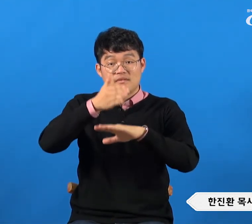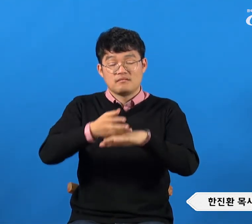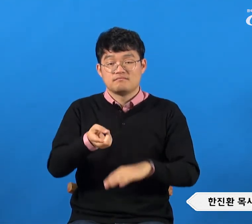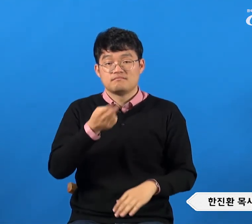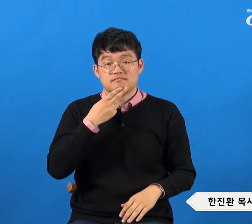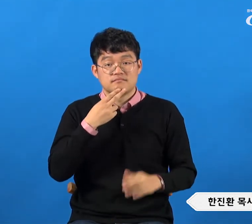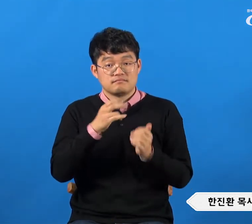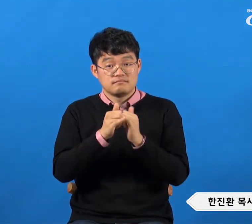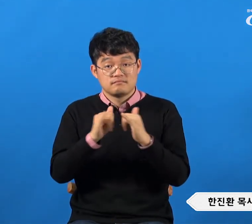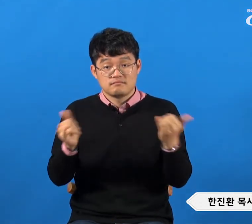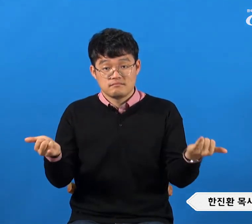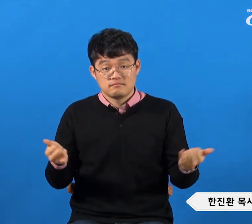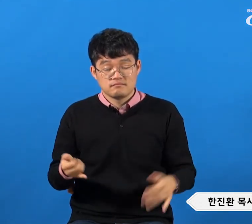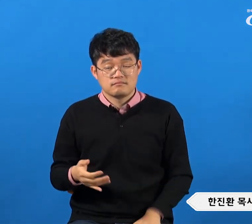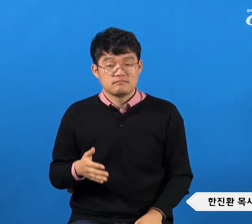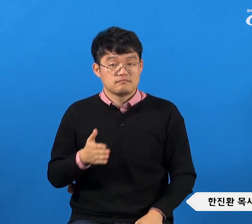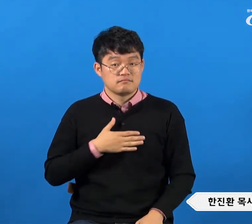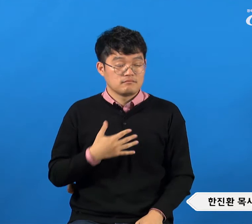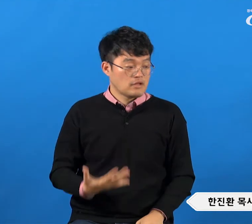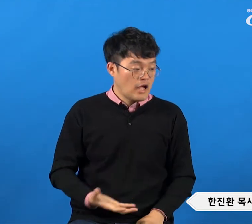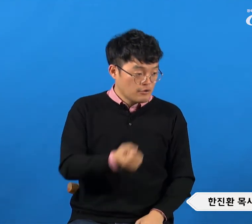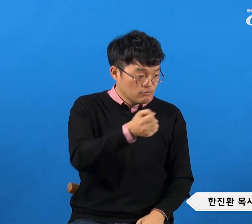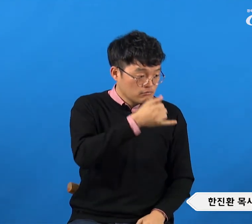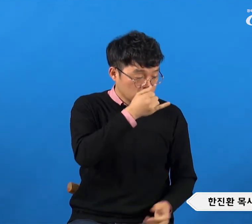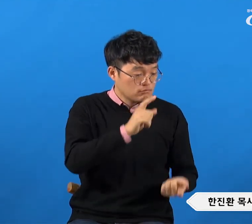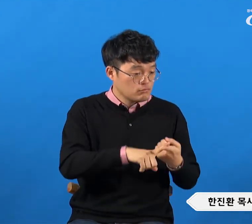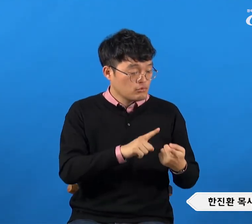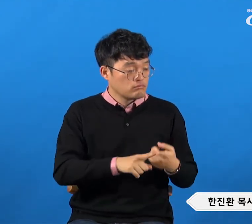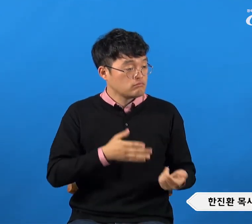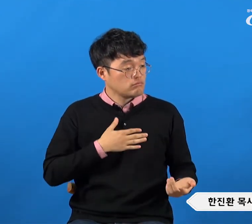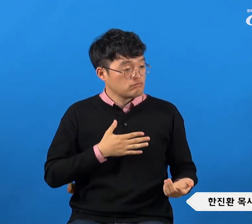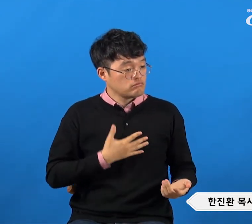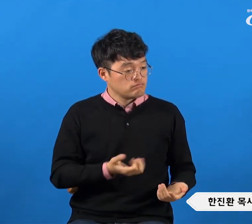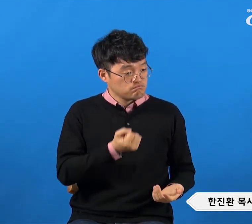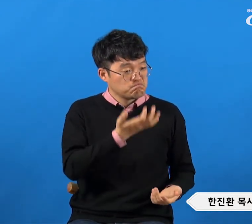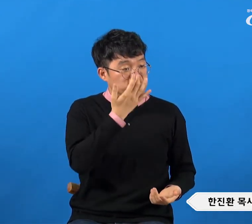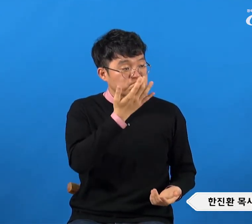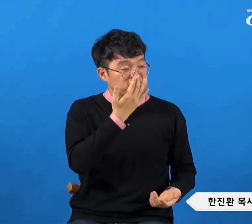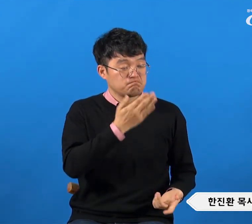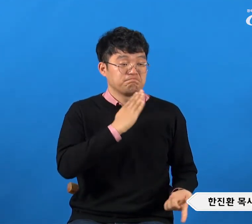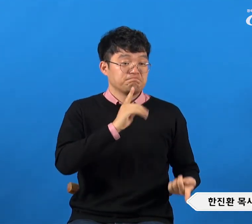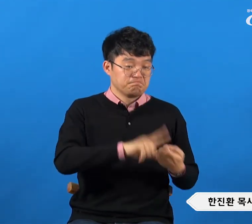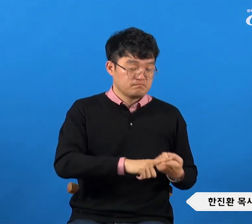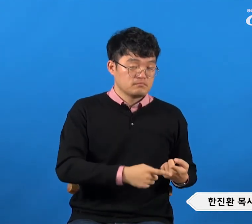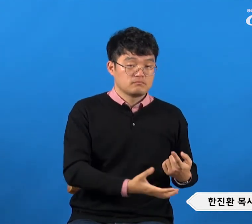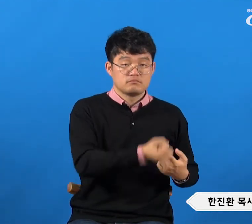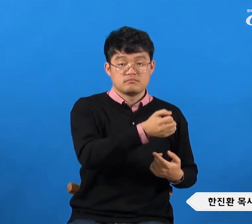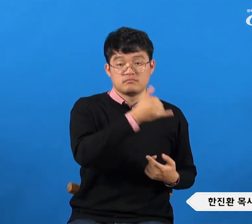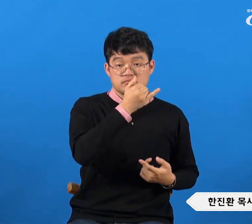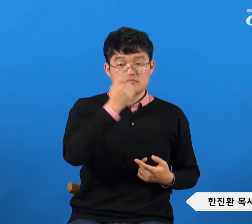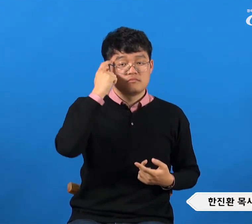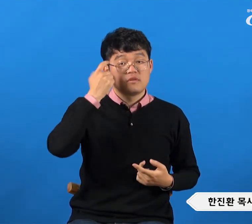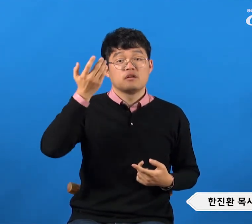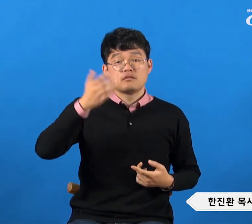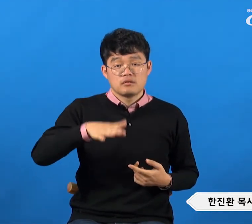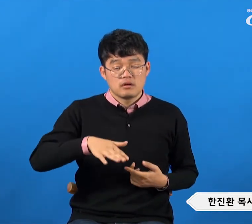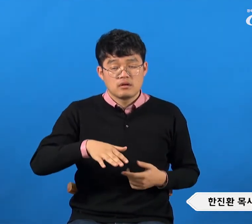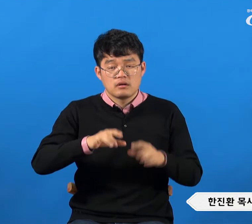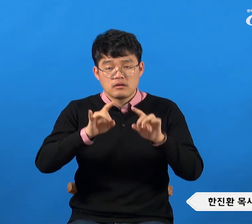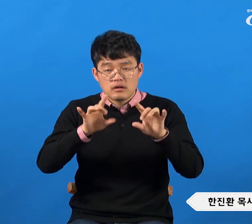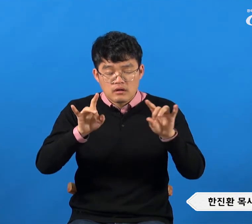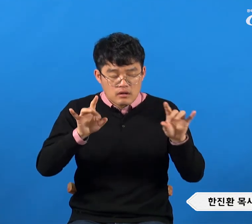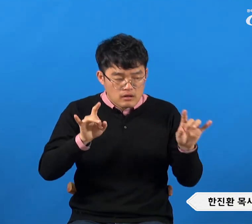감사가 없는 사람은 자기가 누리고 있는 것을 당연한 것처럼 생각하기 때문이죠. 그런데